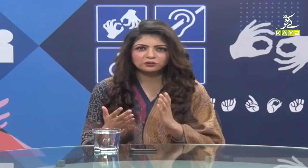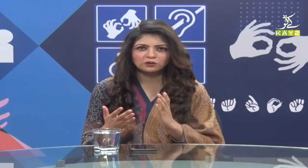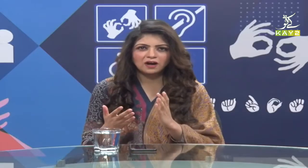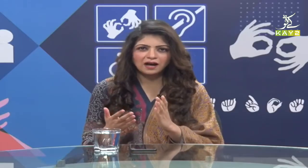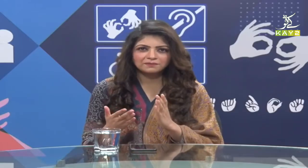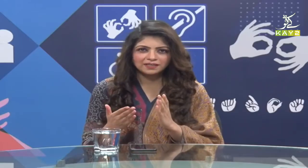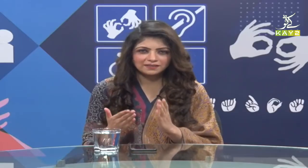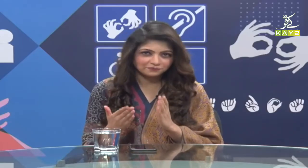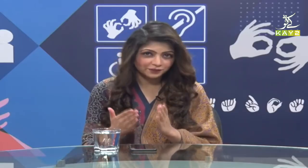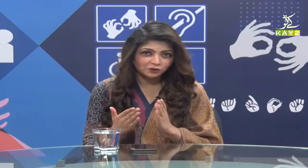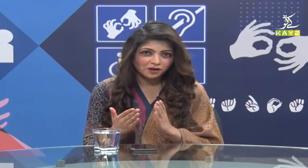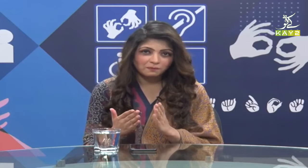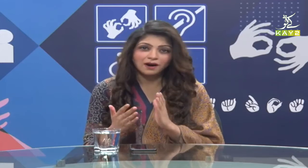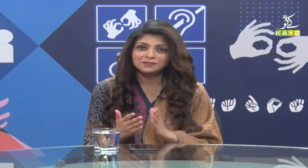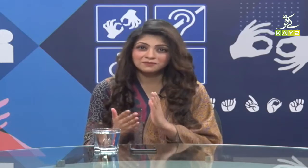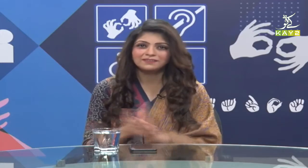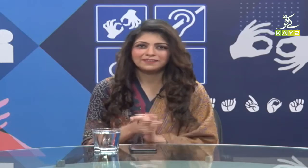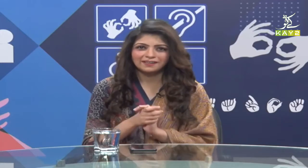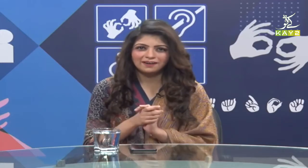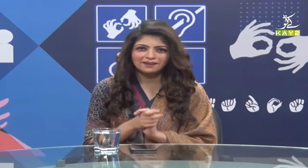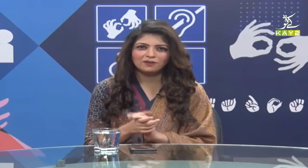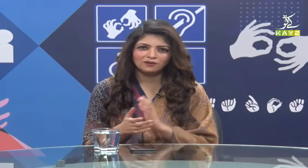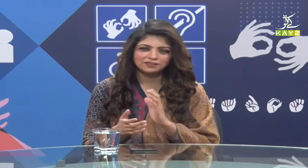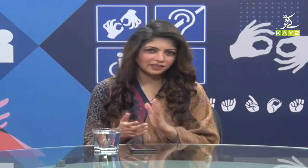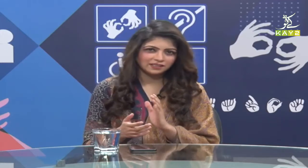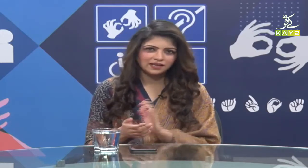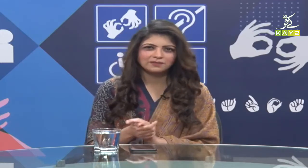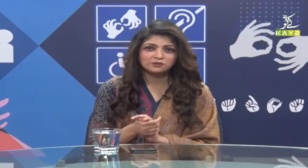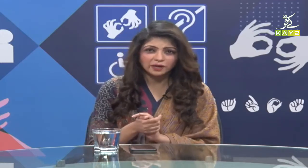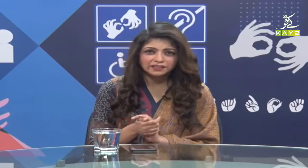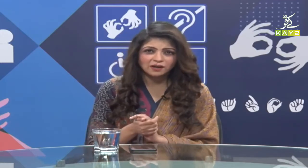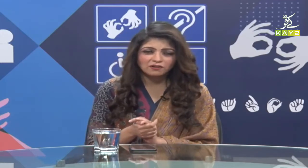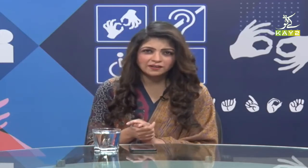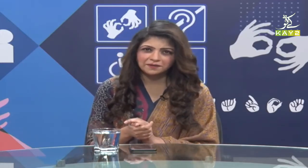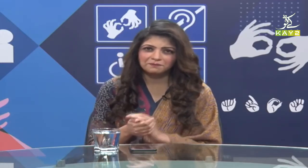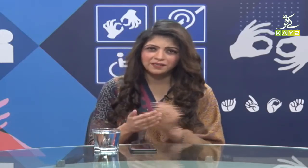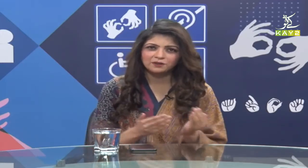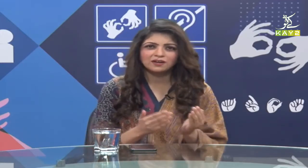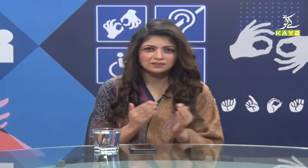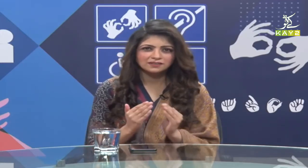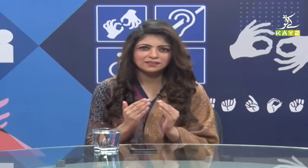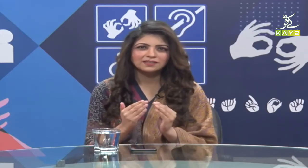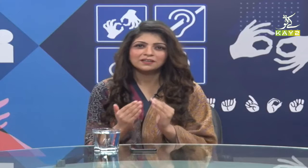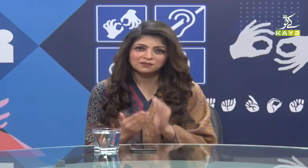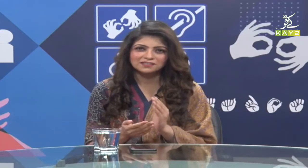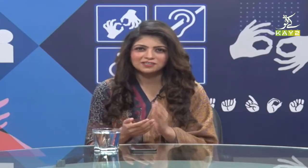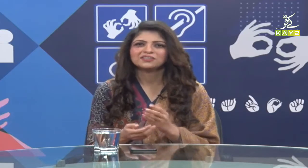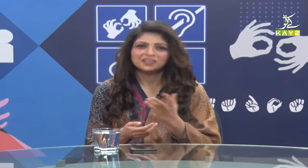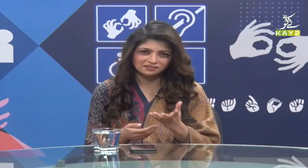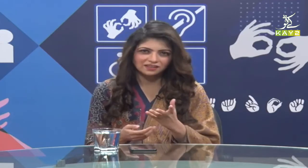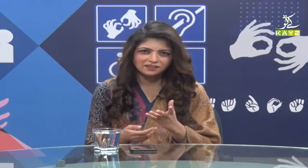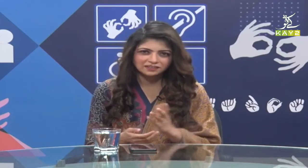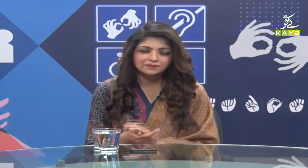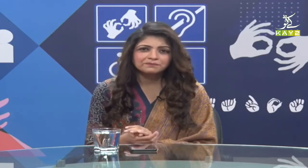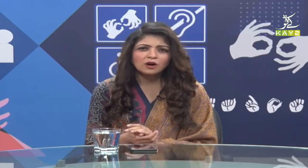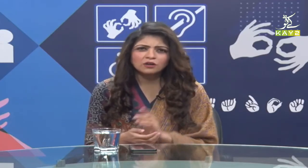अच्छा, तो आपने वीडियो का पार्ट 1 देखा और यकीनन आपने एंजॉय किया होगा कि मेरी और हसन की कन्वर्सेशन